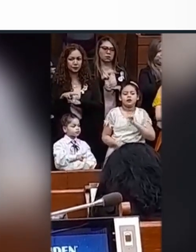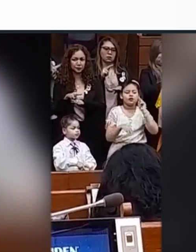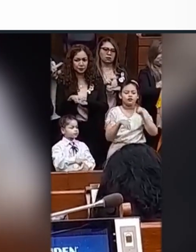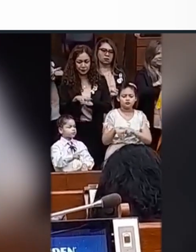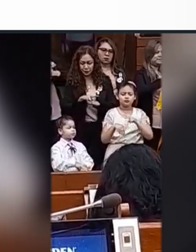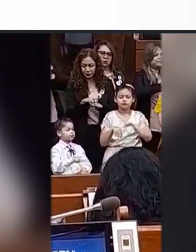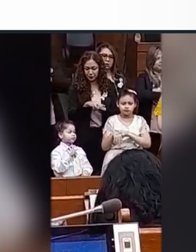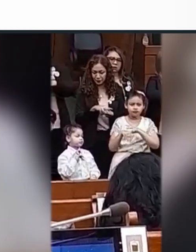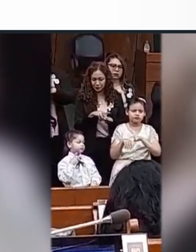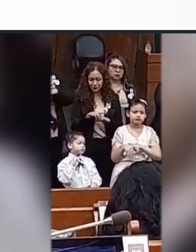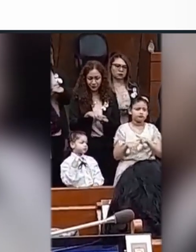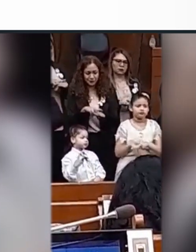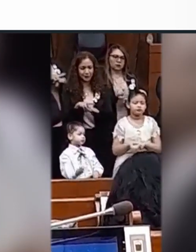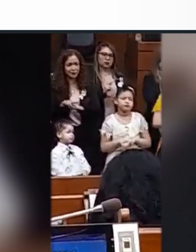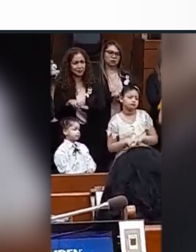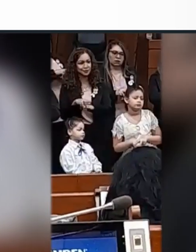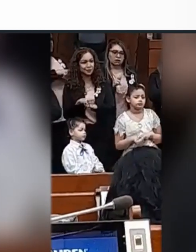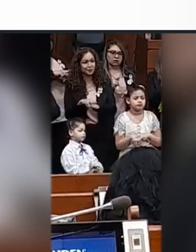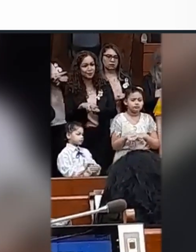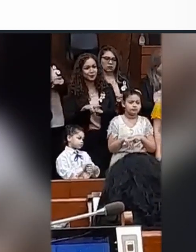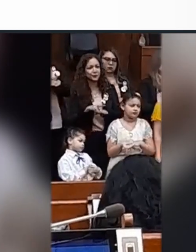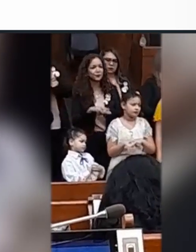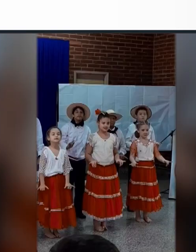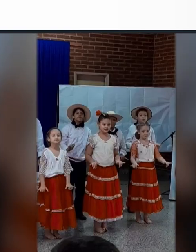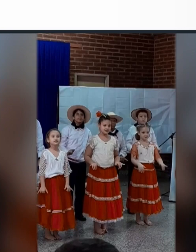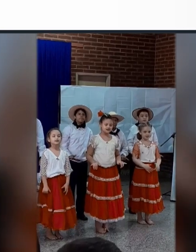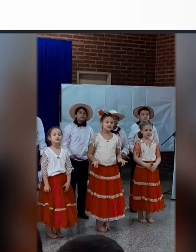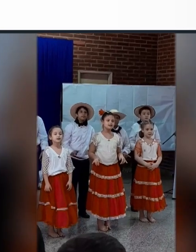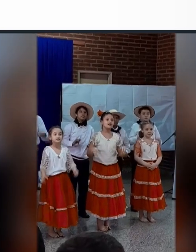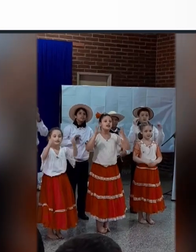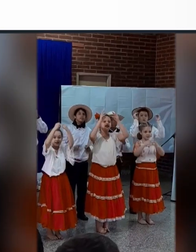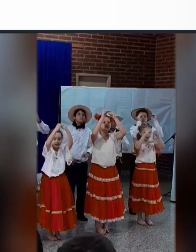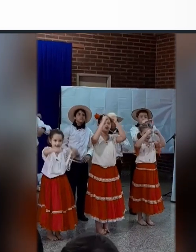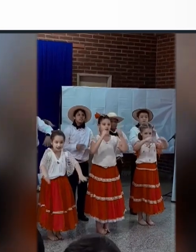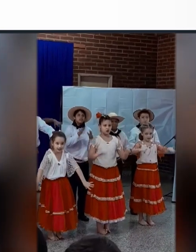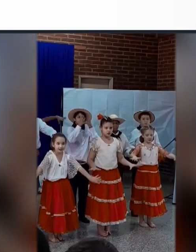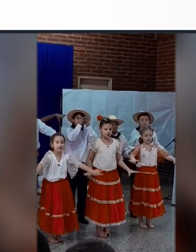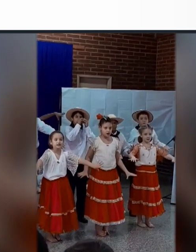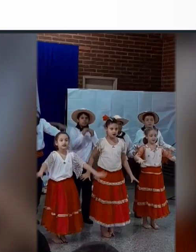son referentes muy importantes de las comunidades, asociaciones de personas